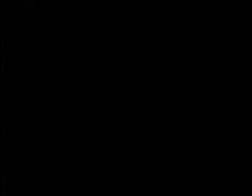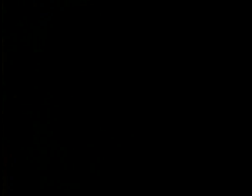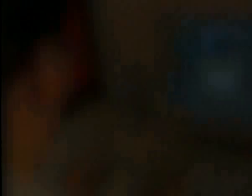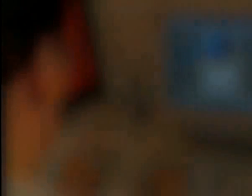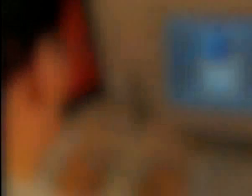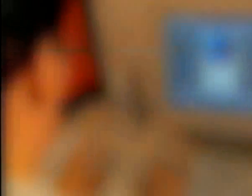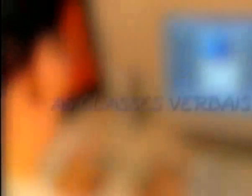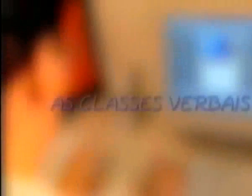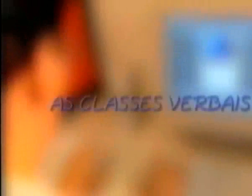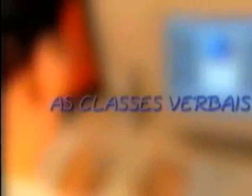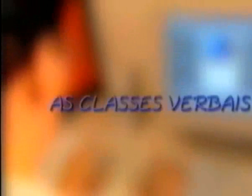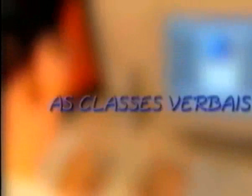coisa.